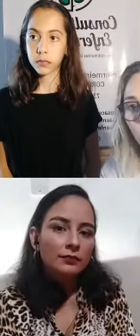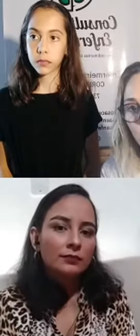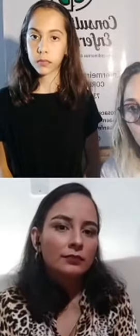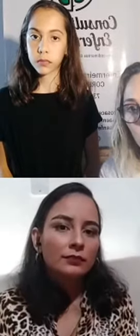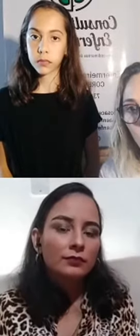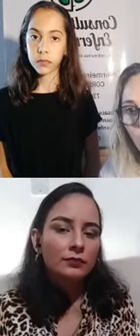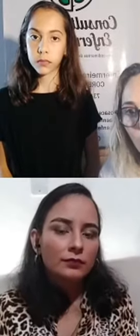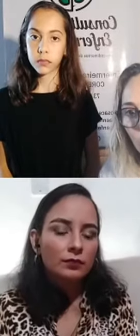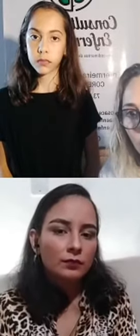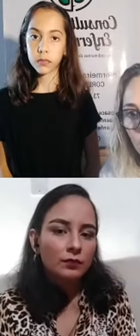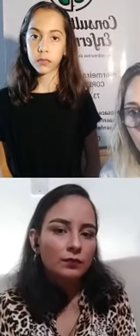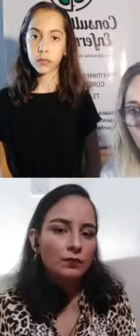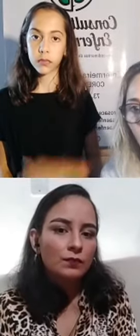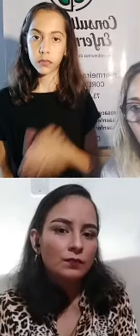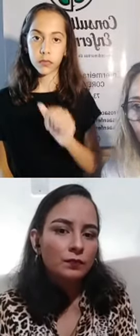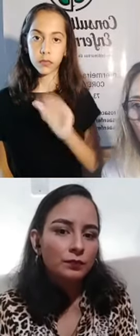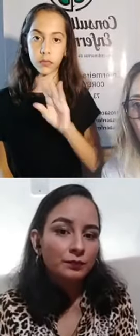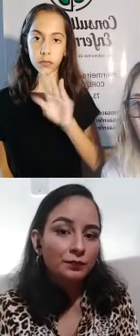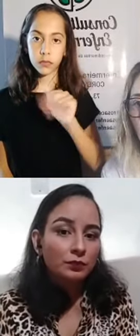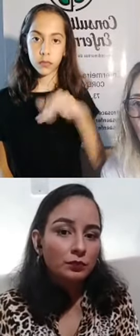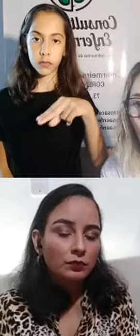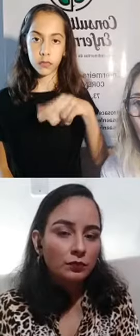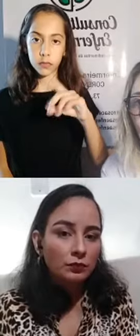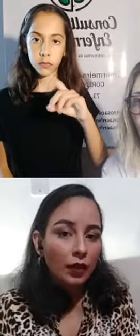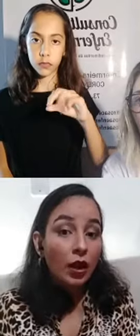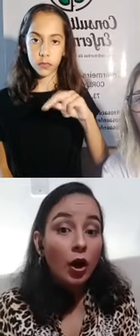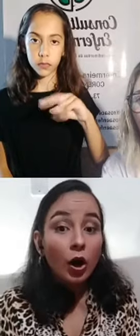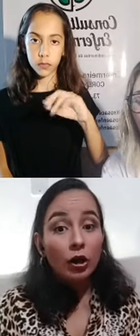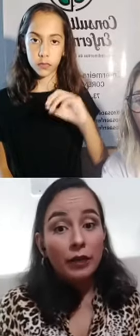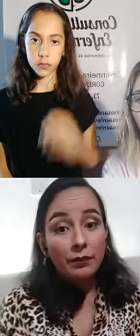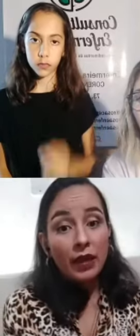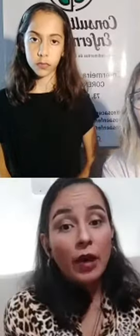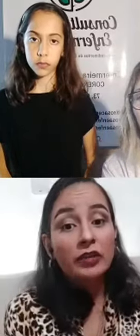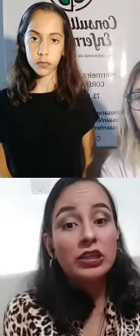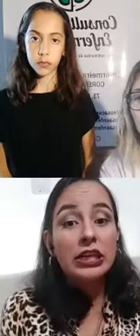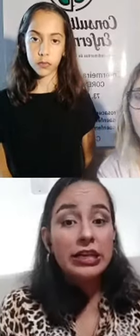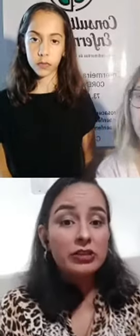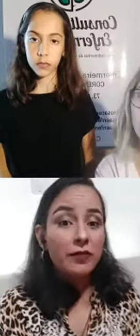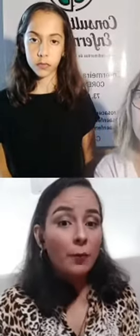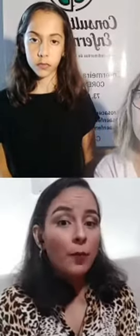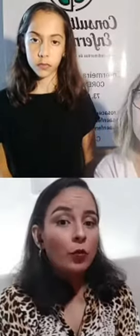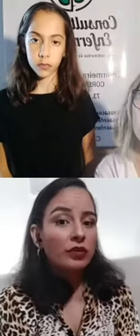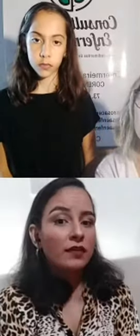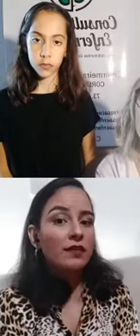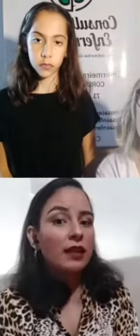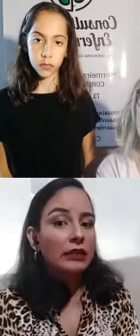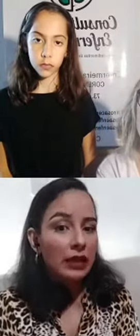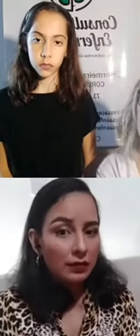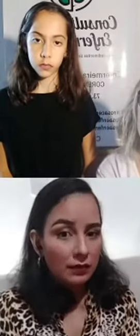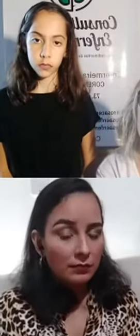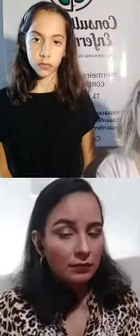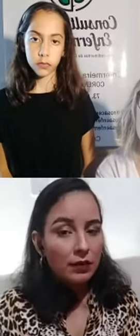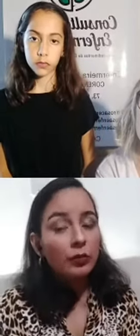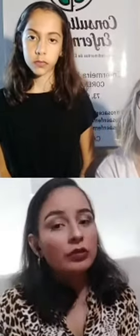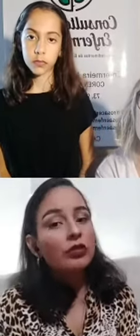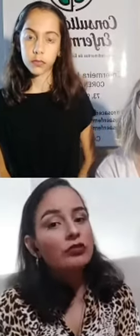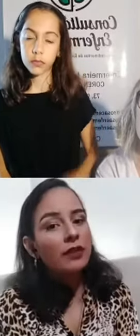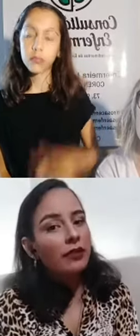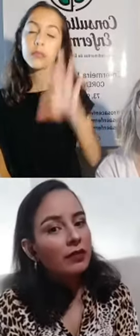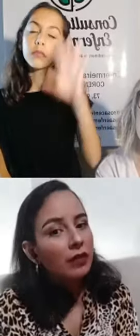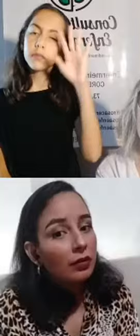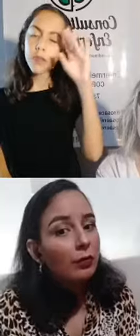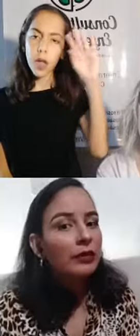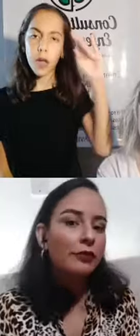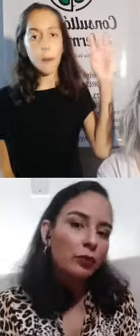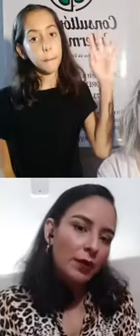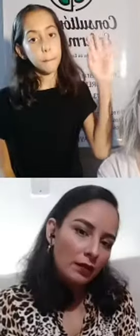abandono, evasão escolar para esse retorno? Olha, eu acho que quem tiver um pouco de sensatez, enquanto não tiver